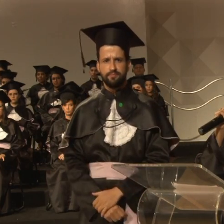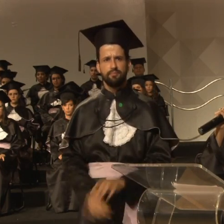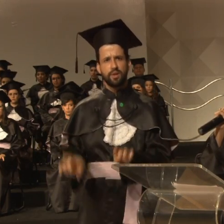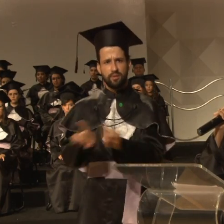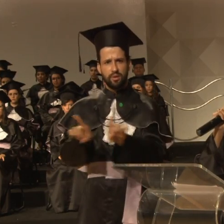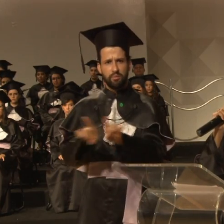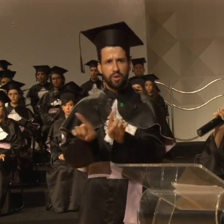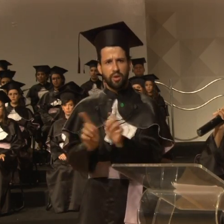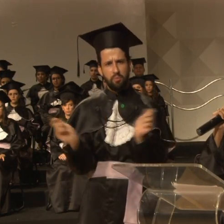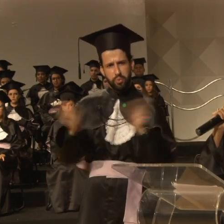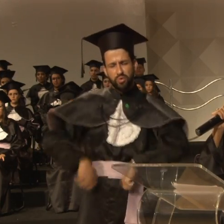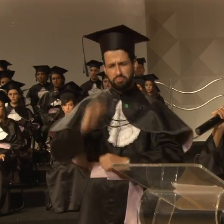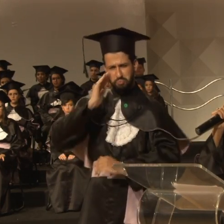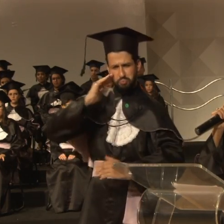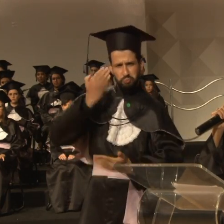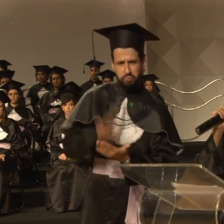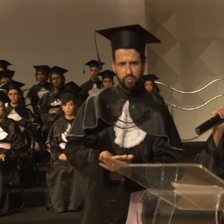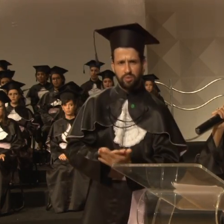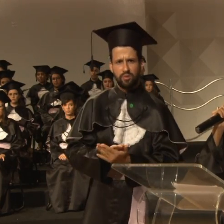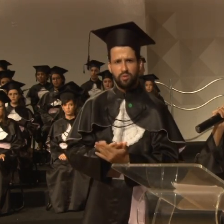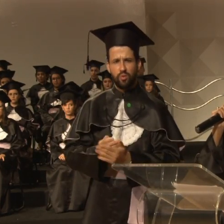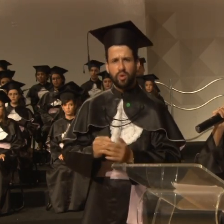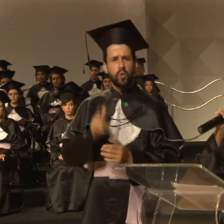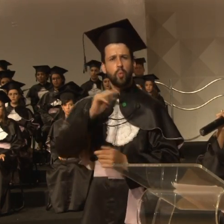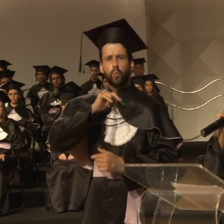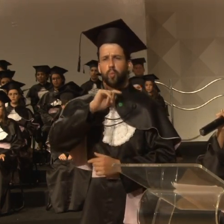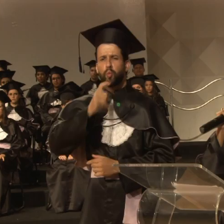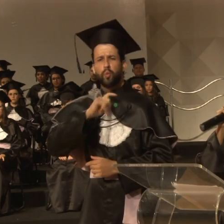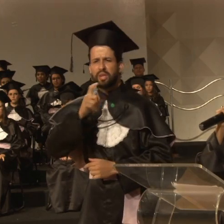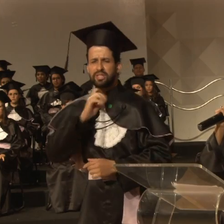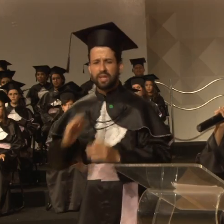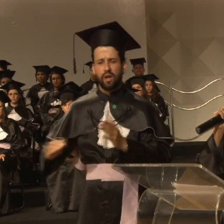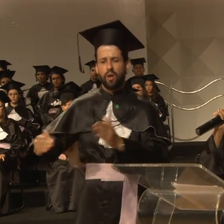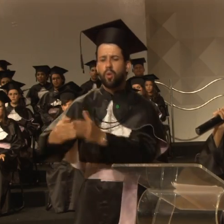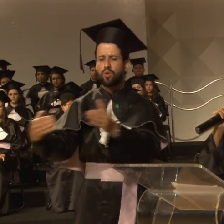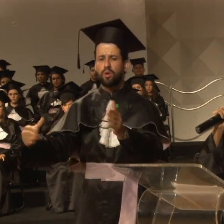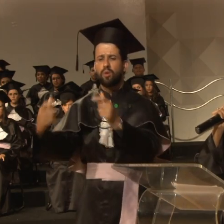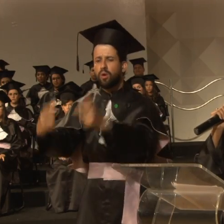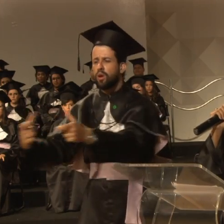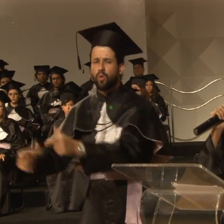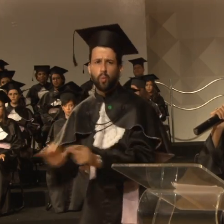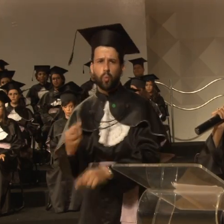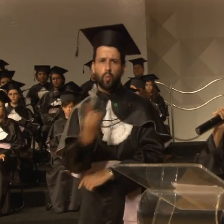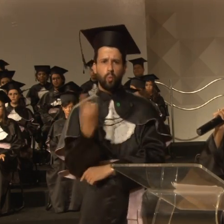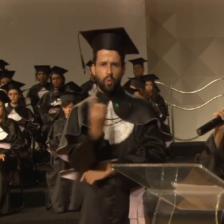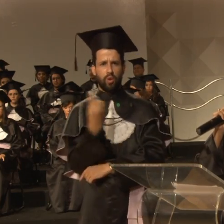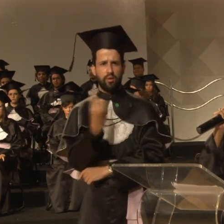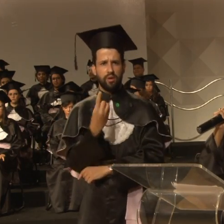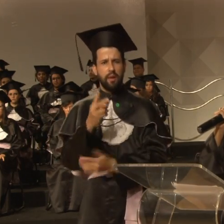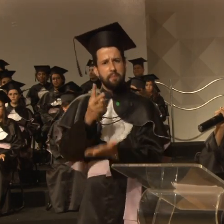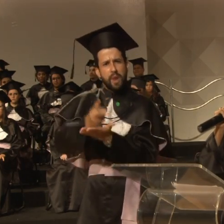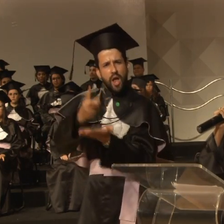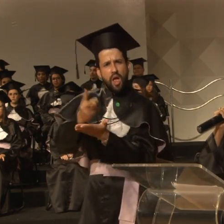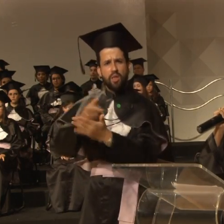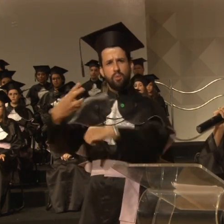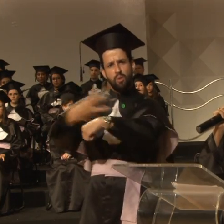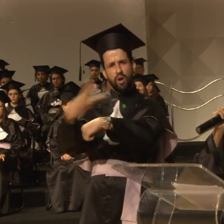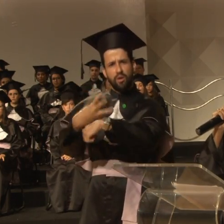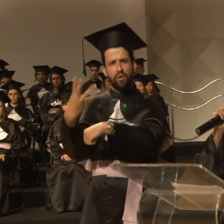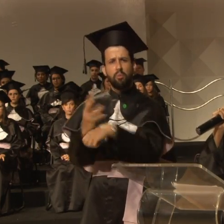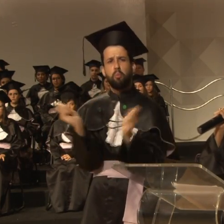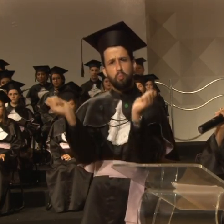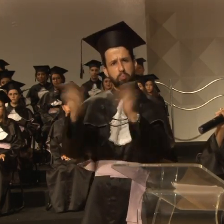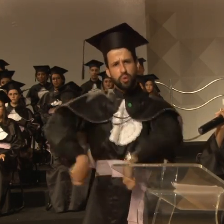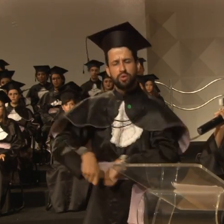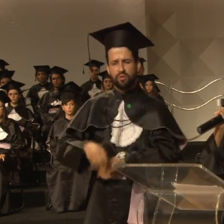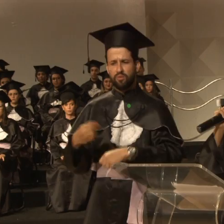Também pude ter a certeza de que não se chega a lugar algum sozinho. Percebi que até mesmo o WhatsApp pode ser um meio